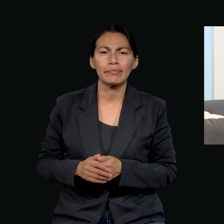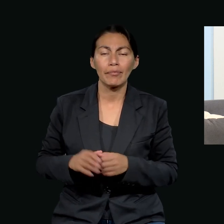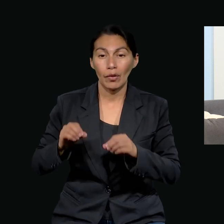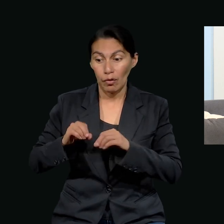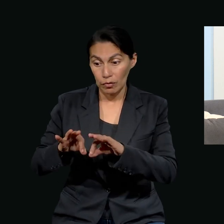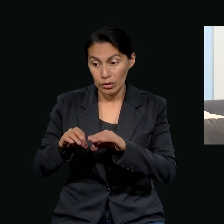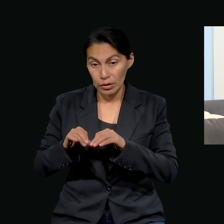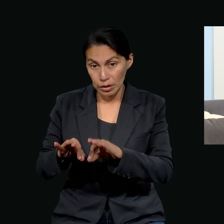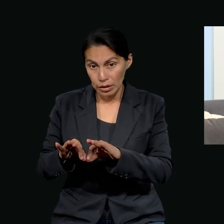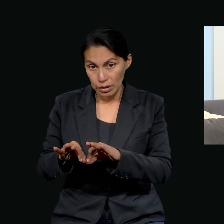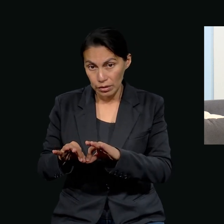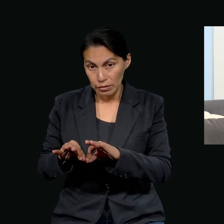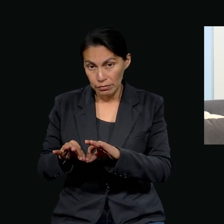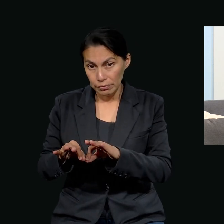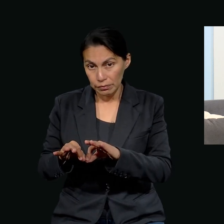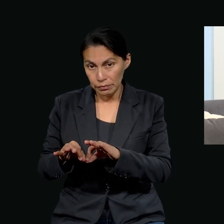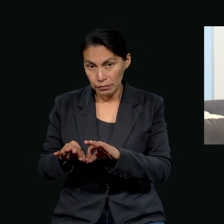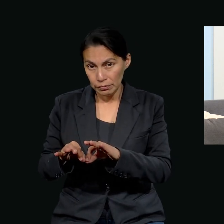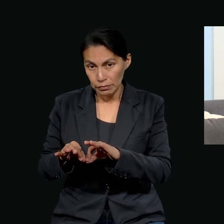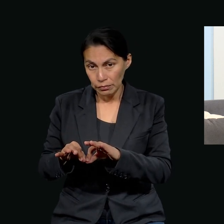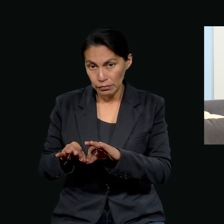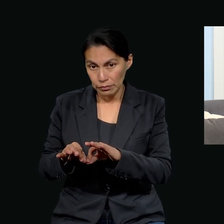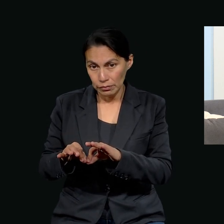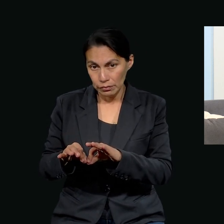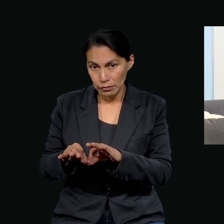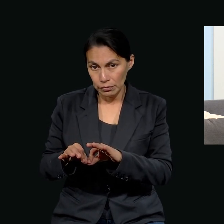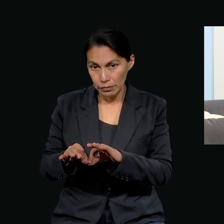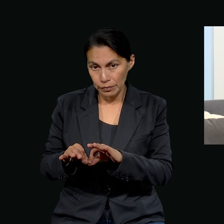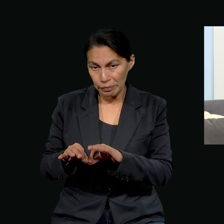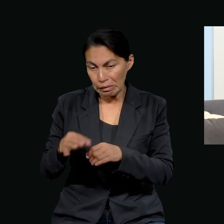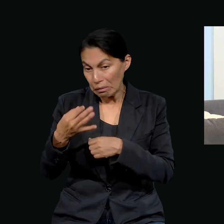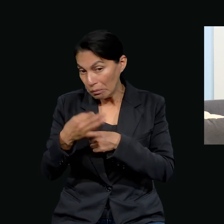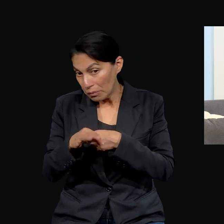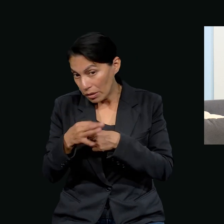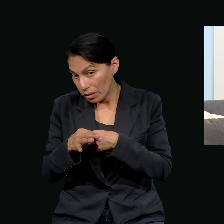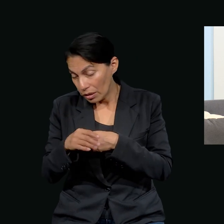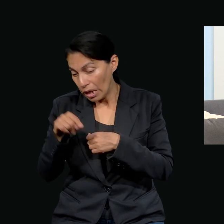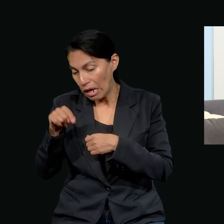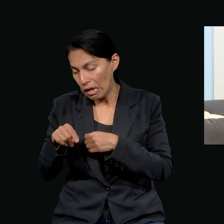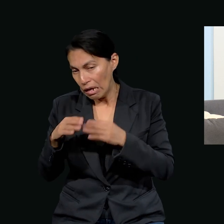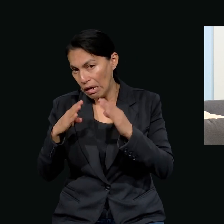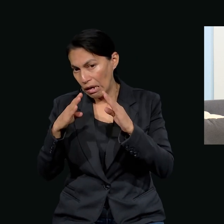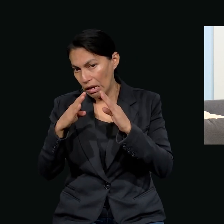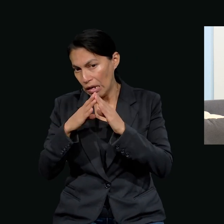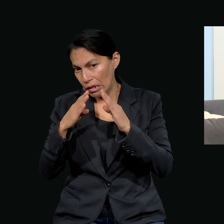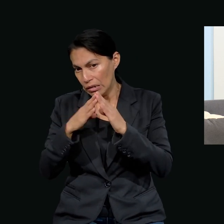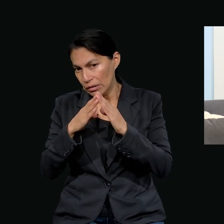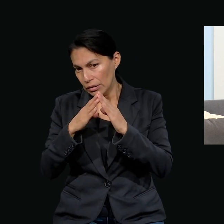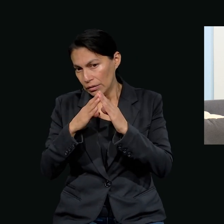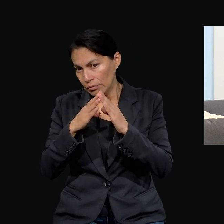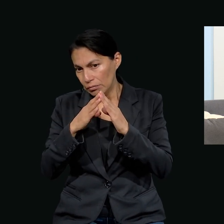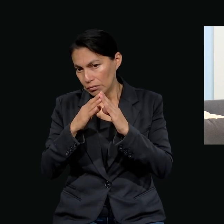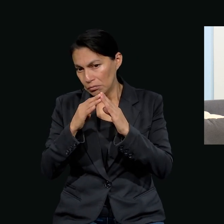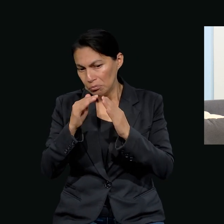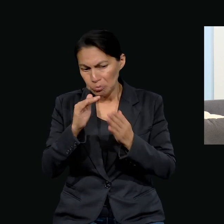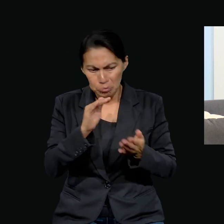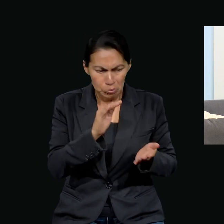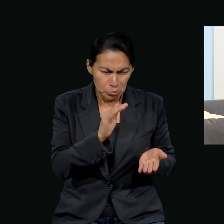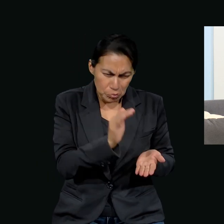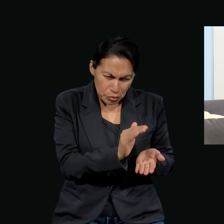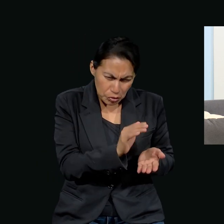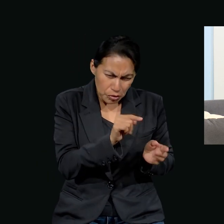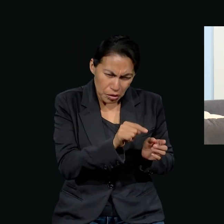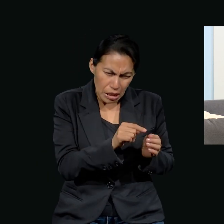las oficinas estaban provisionalmente en una casita pequeña relativamente de